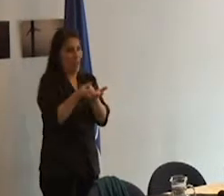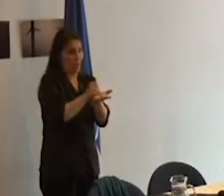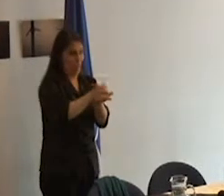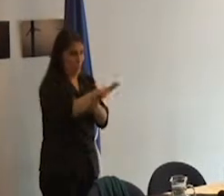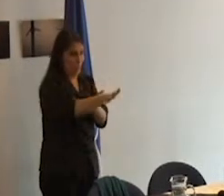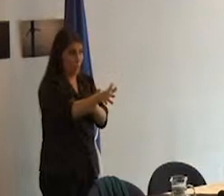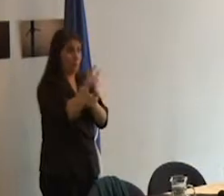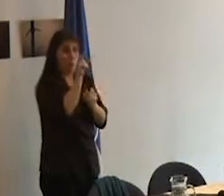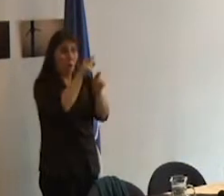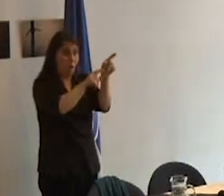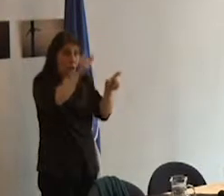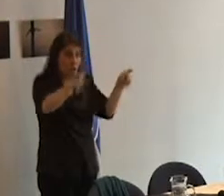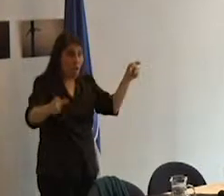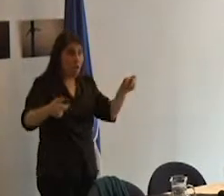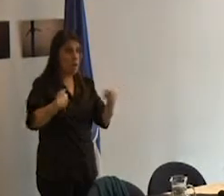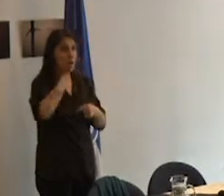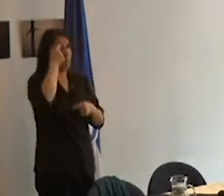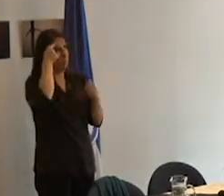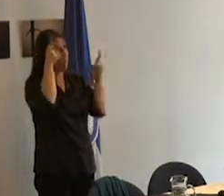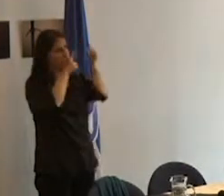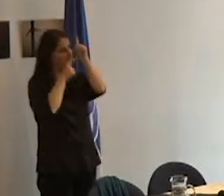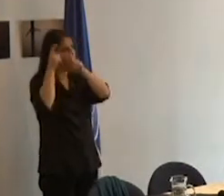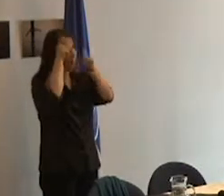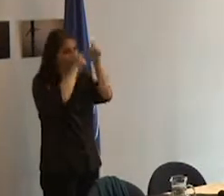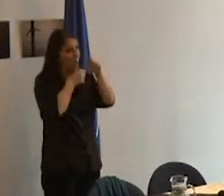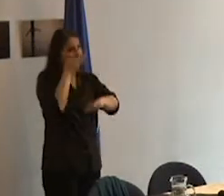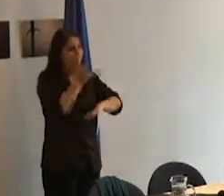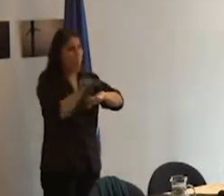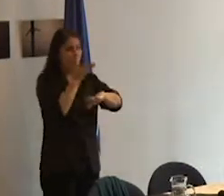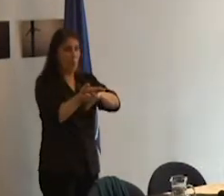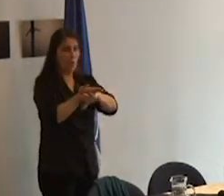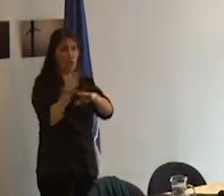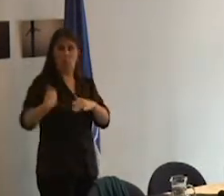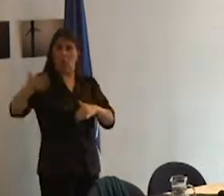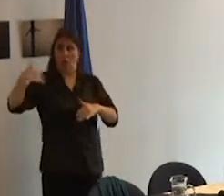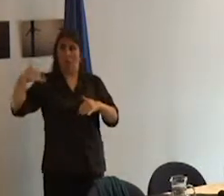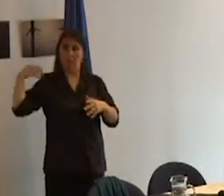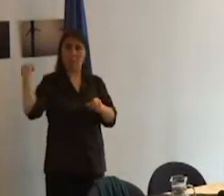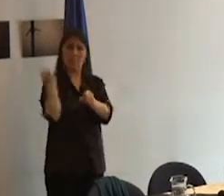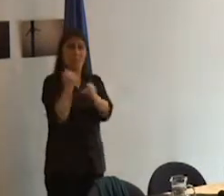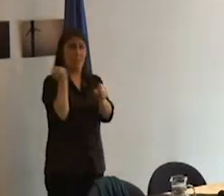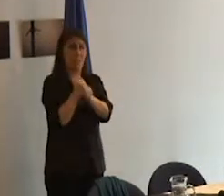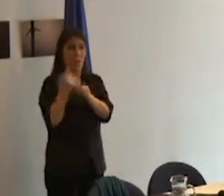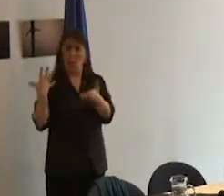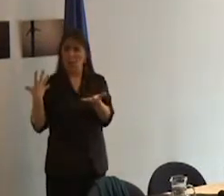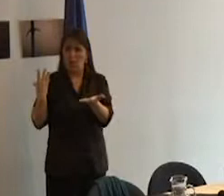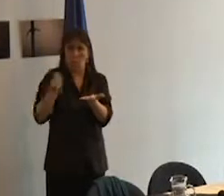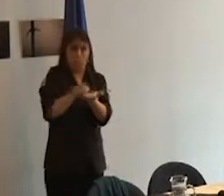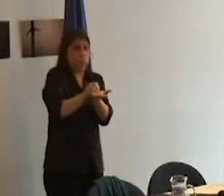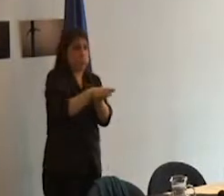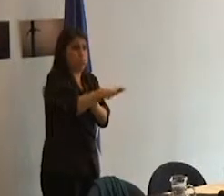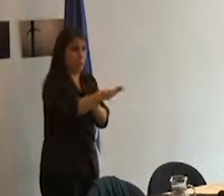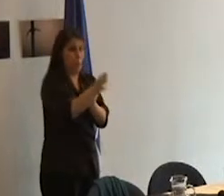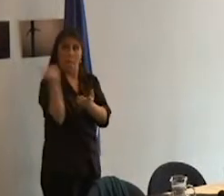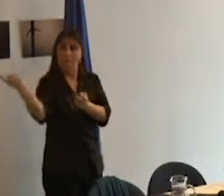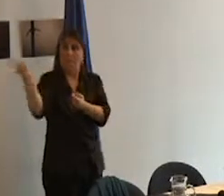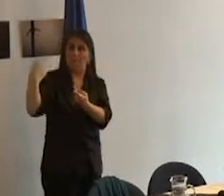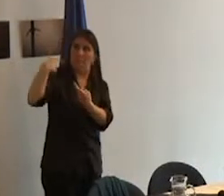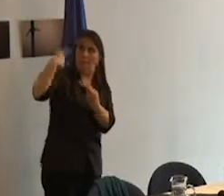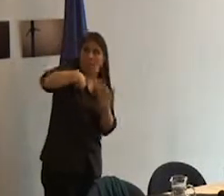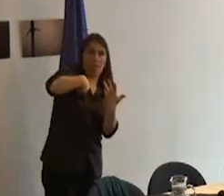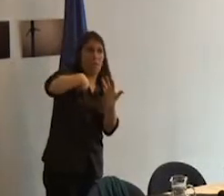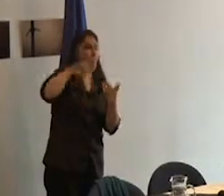críticos que proponen esta como una forma de reevaluar todo aquello que la colonia ha impuesto. El